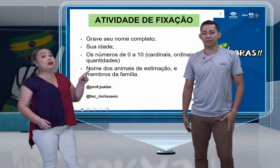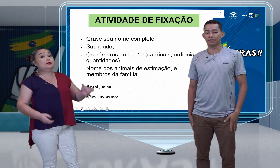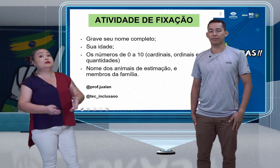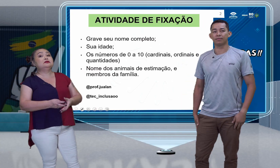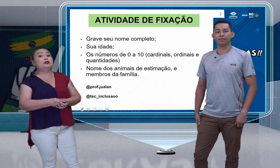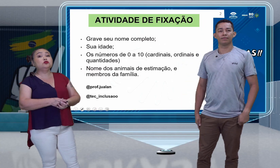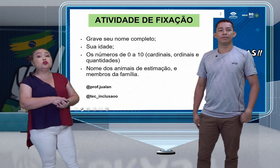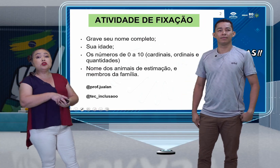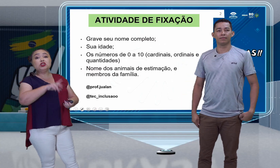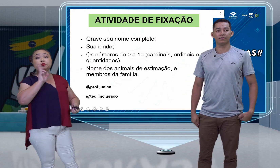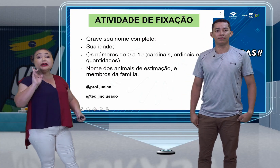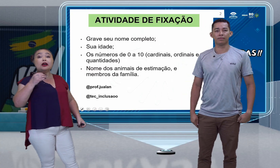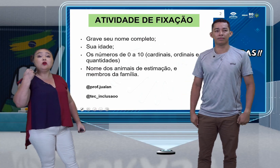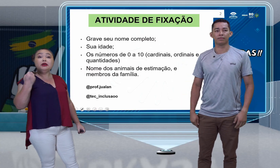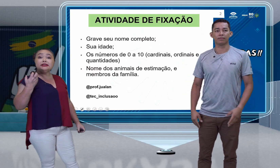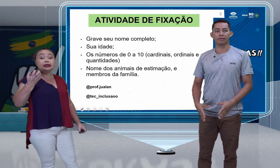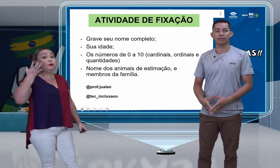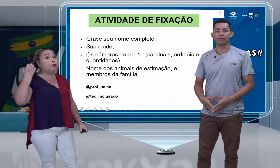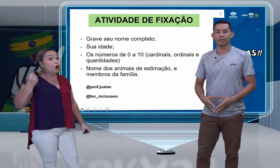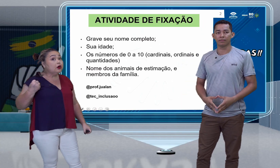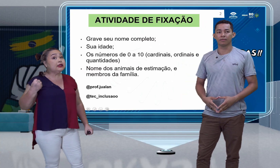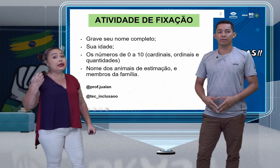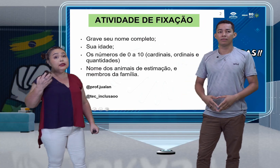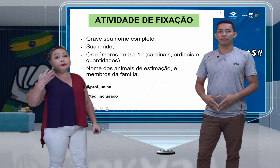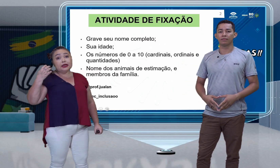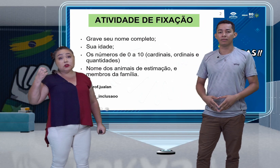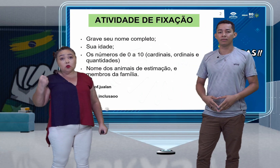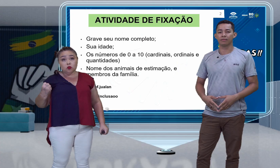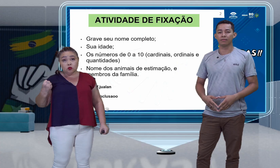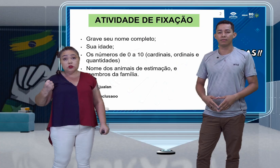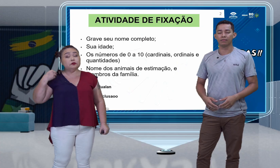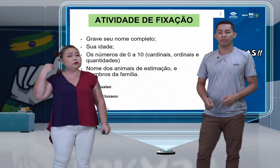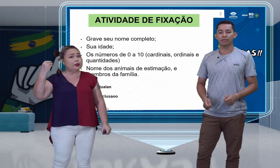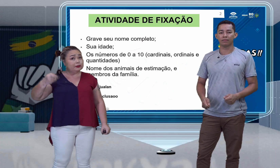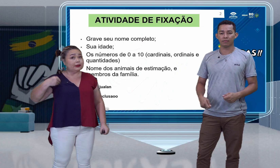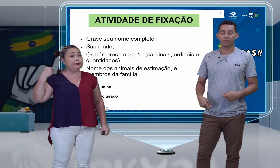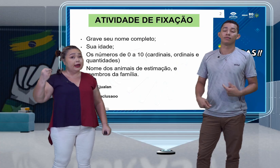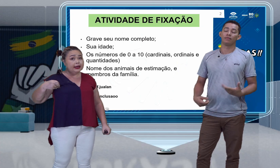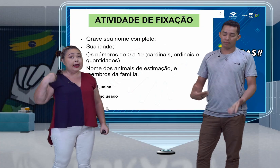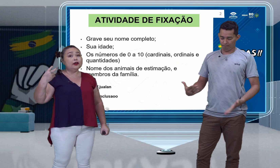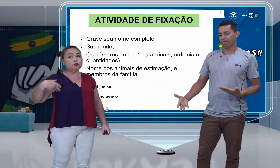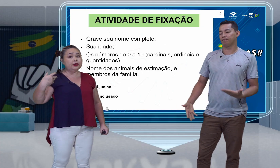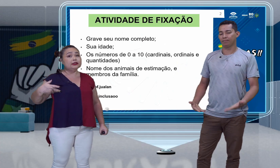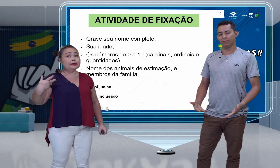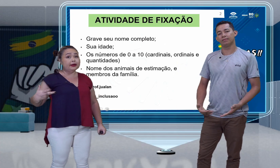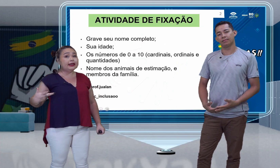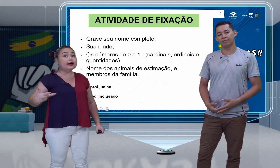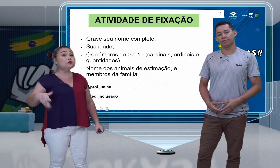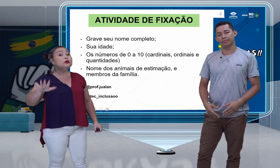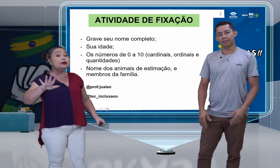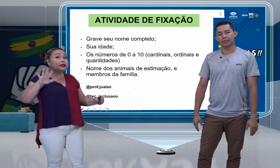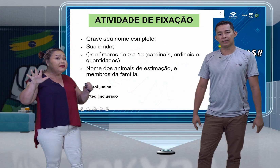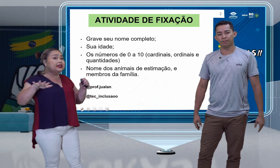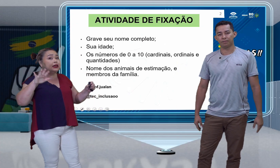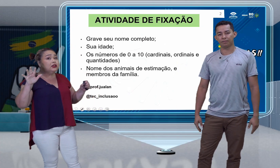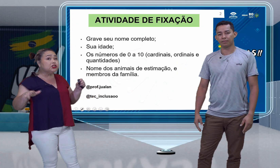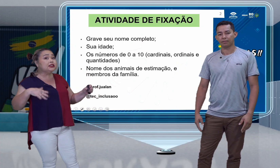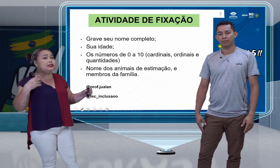Aqui, faltou só explicar como é que seria. Embora na Libras 1 isso foi trabalhado, bem trabalhado, mas vai aquele que esqueceu